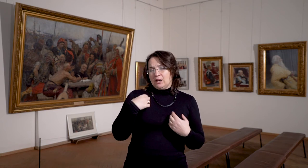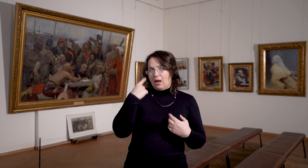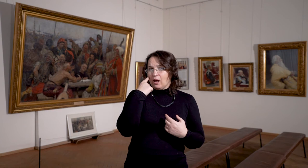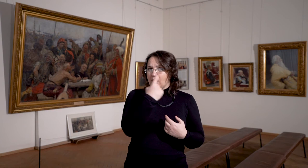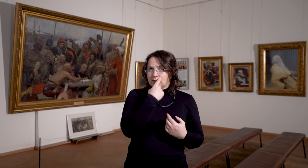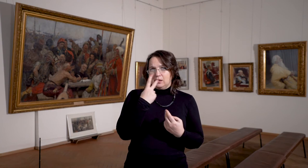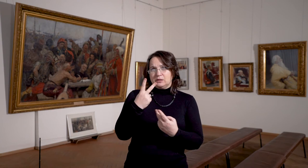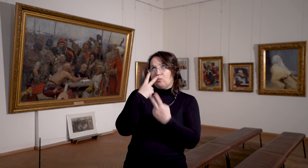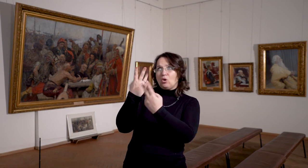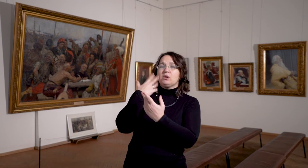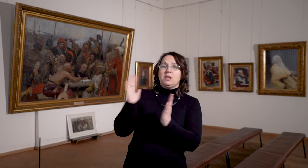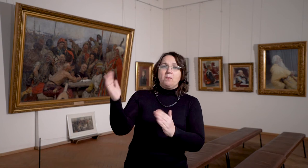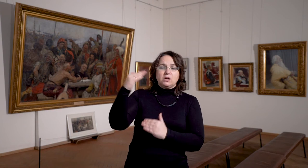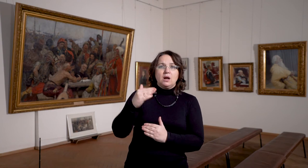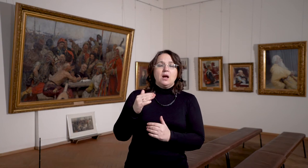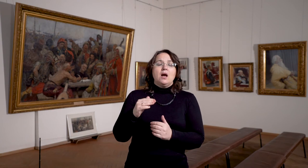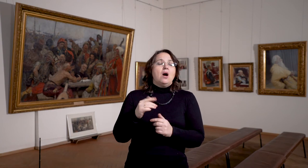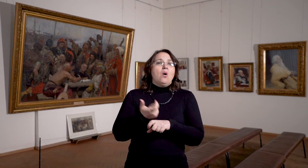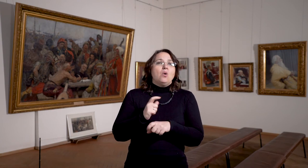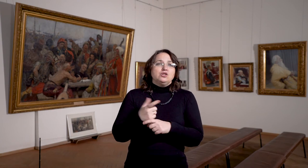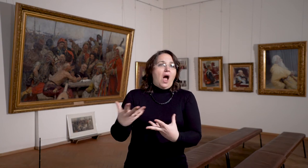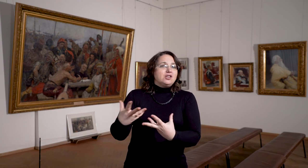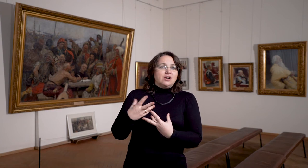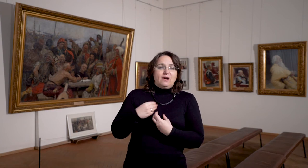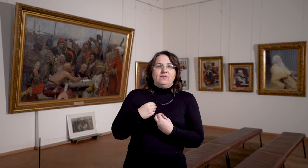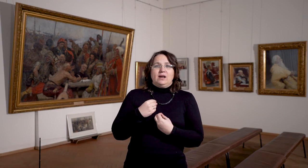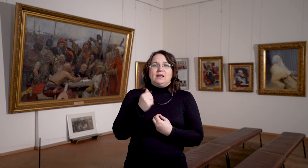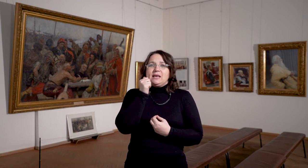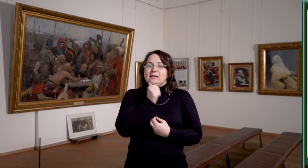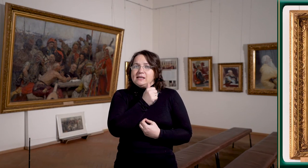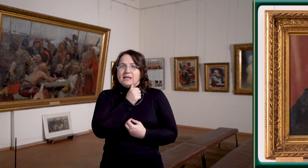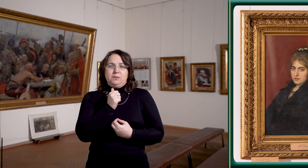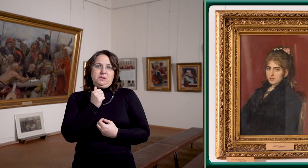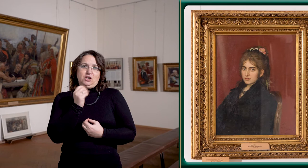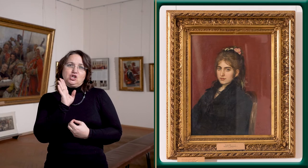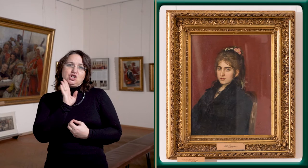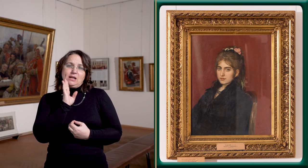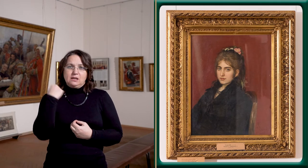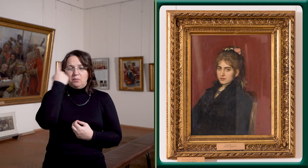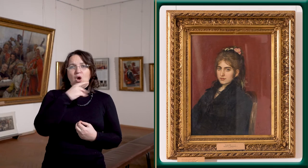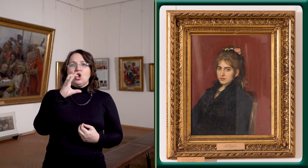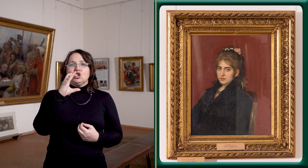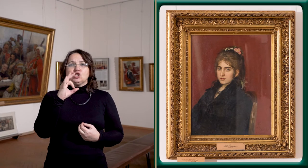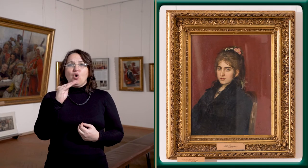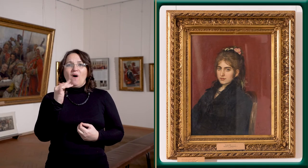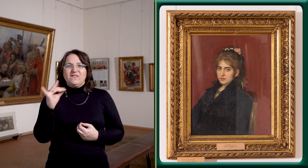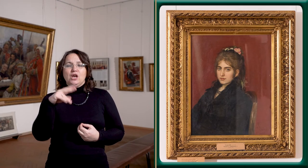смотрим на этот портрет. Совершенно очаровательный, интимный, лиричный женский портрет Софьи Любицкой,